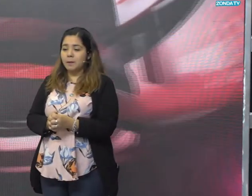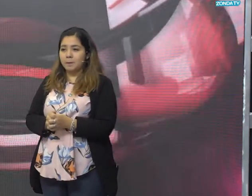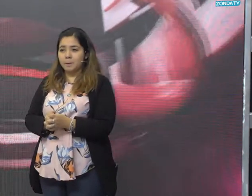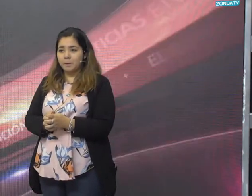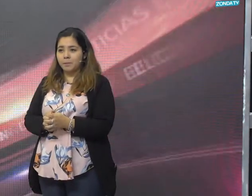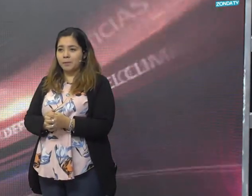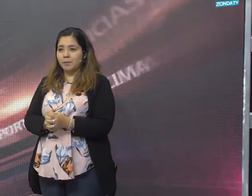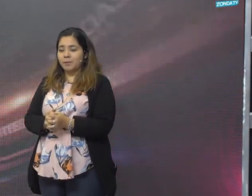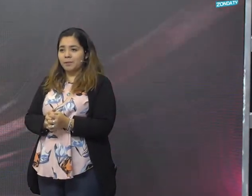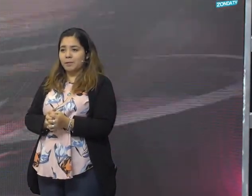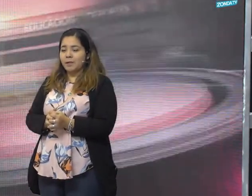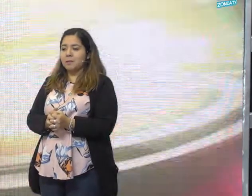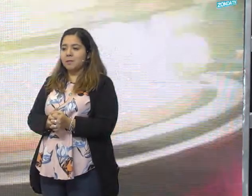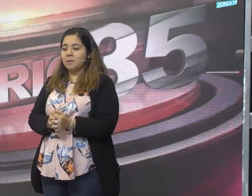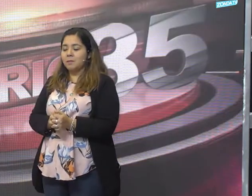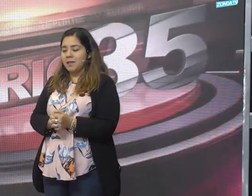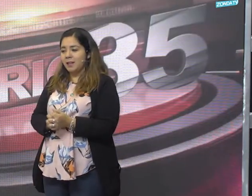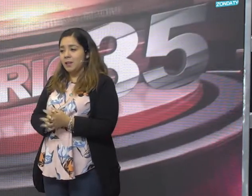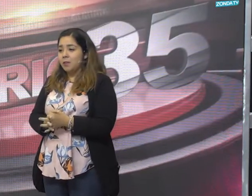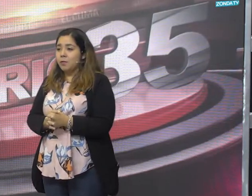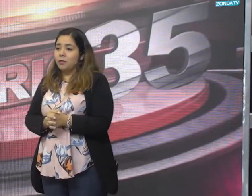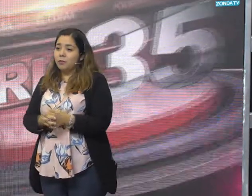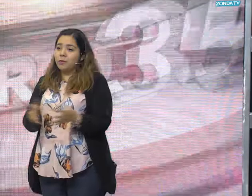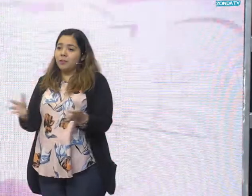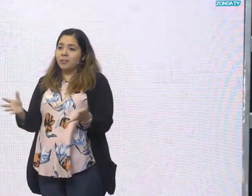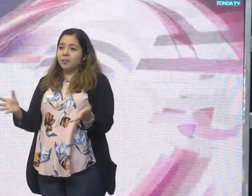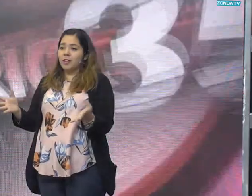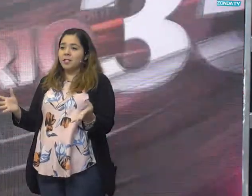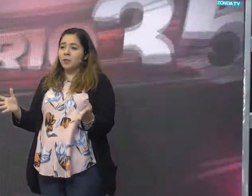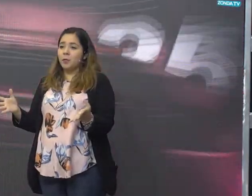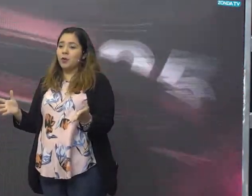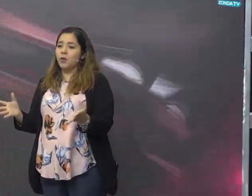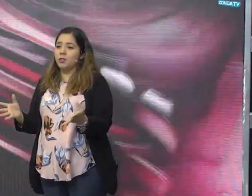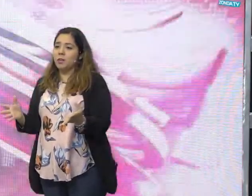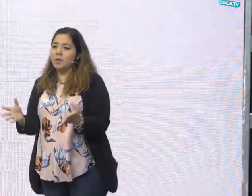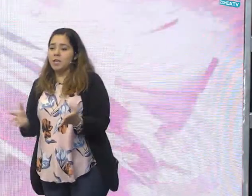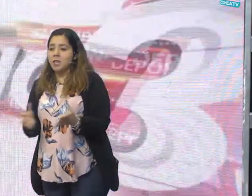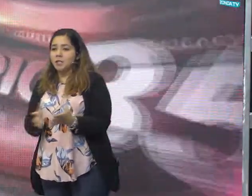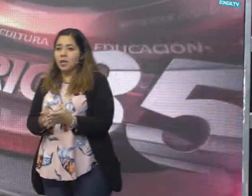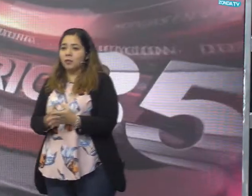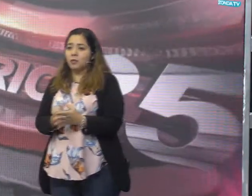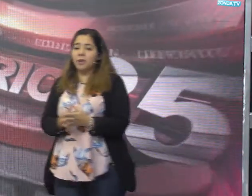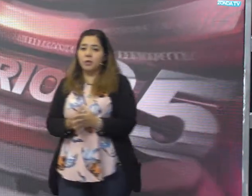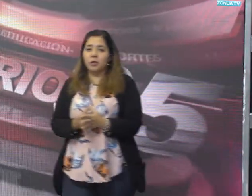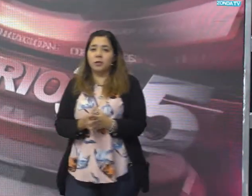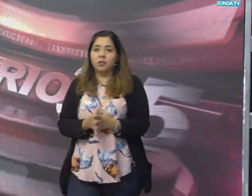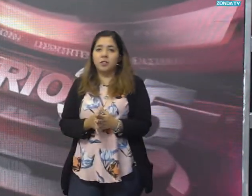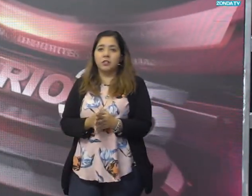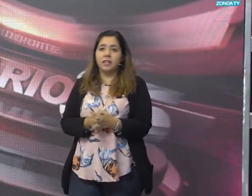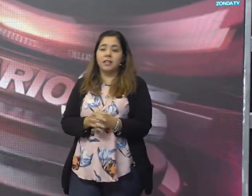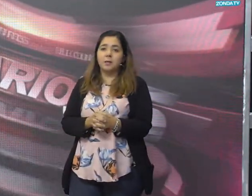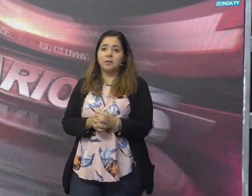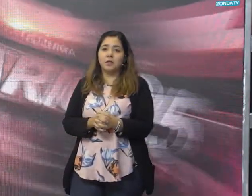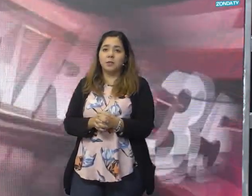Buenos días para vos y para todos los oyentes. ¿Cómo estás? Bien. Bueno, Rubén, tratando de analizar un poco lo que son las medidas que ha tomado el gobierno